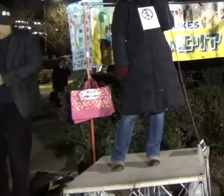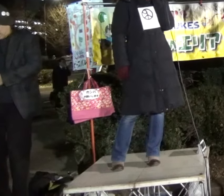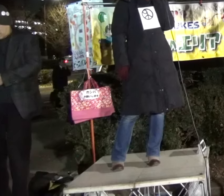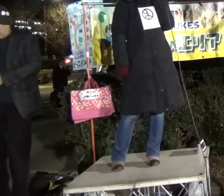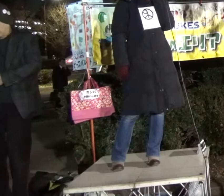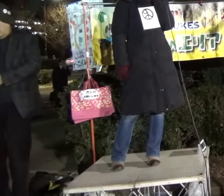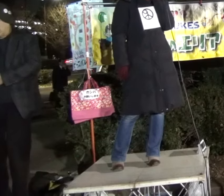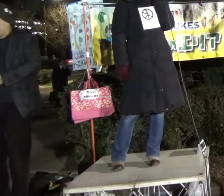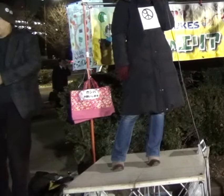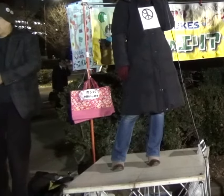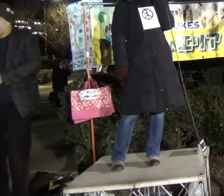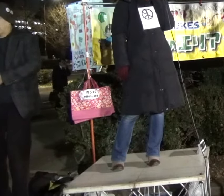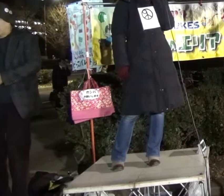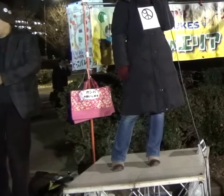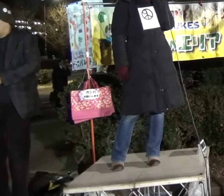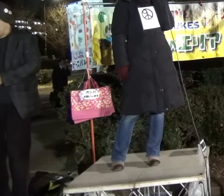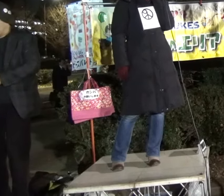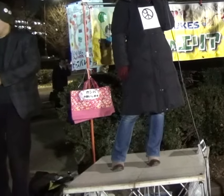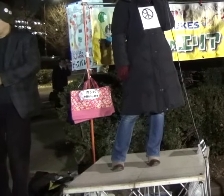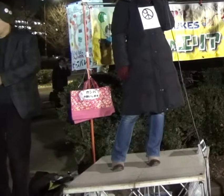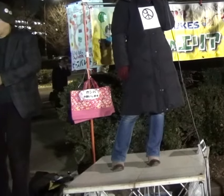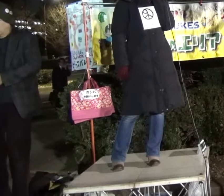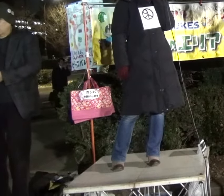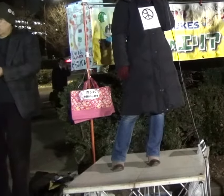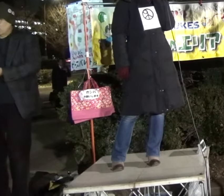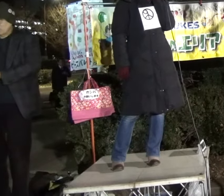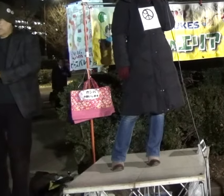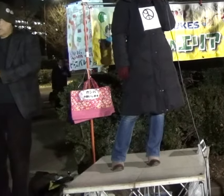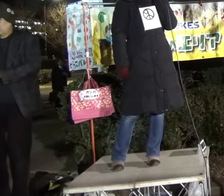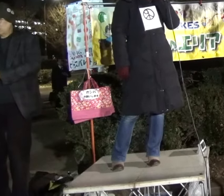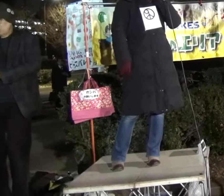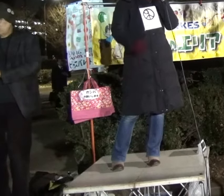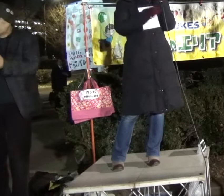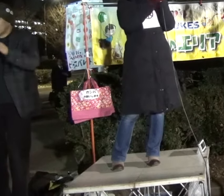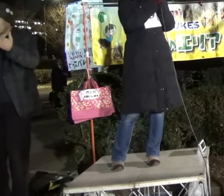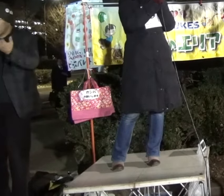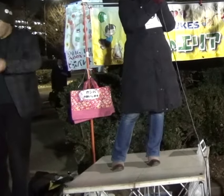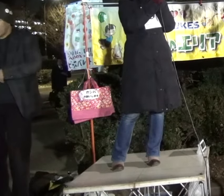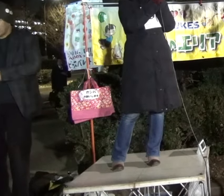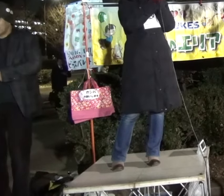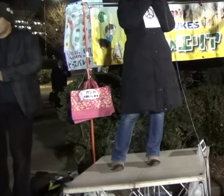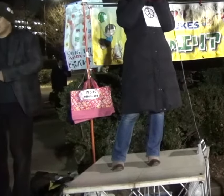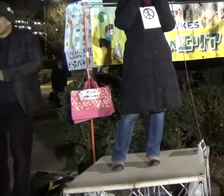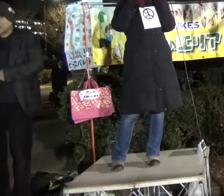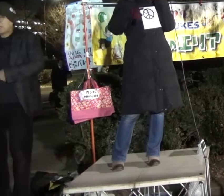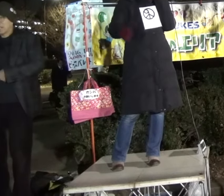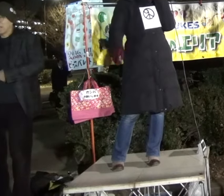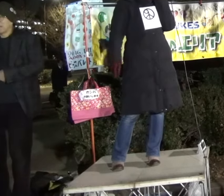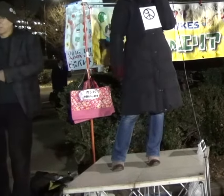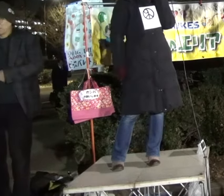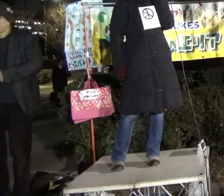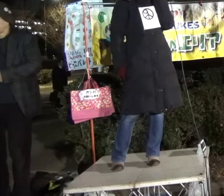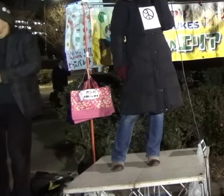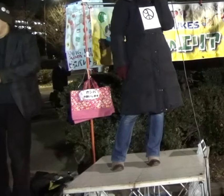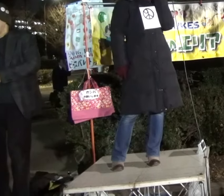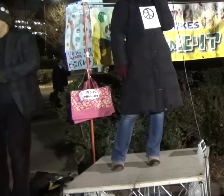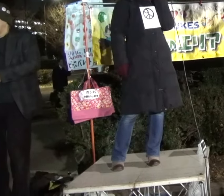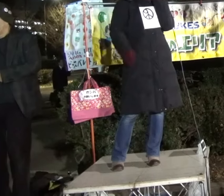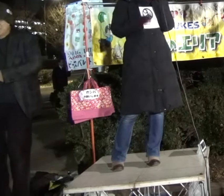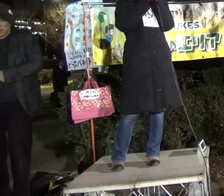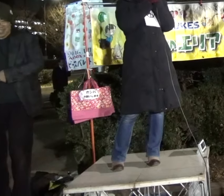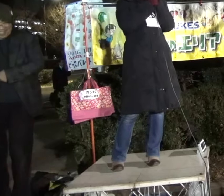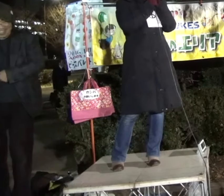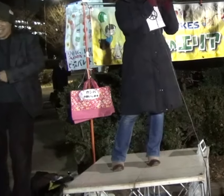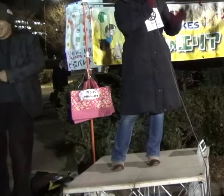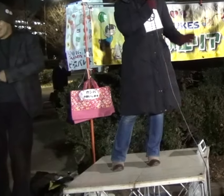カナ、 うん、 AV、 安倍じゃないね、安倍、安倍 じゃない、TA、 違う、人